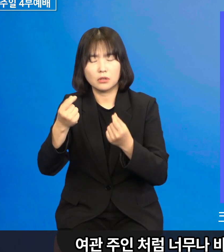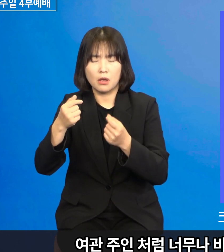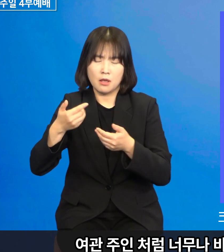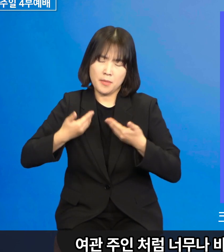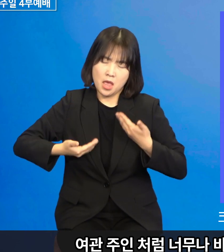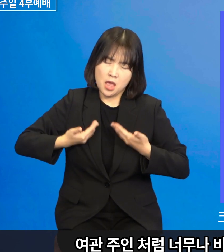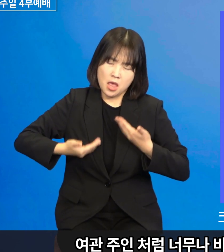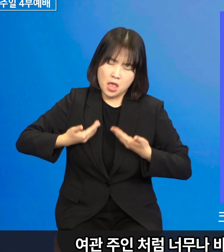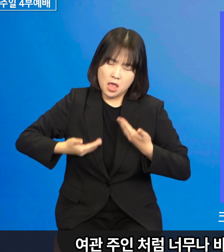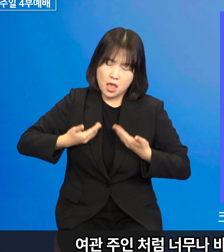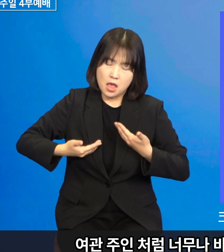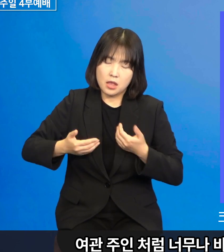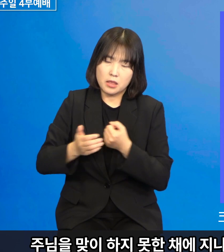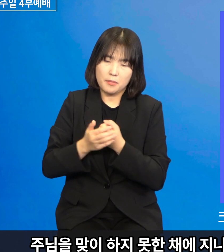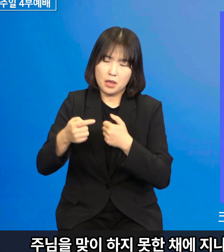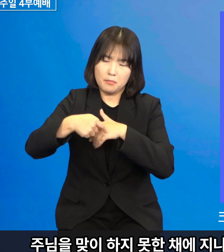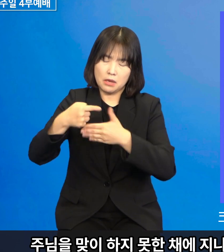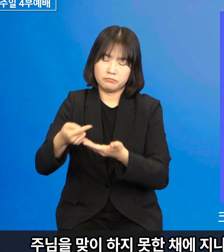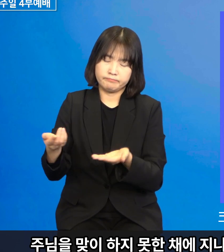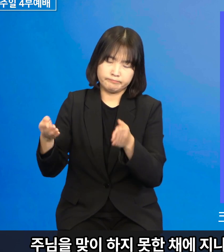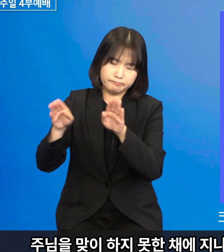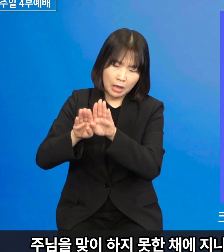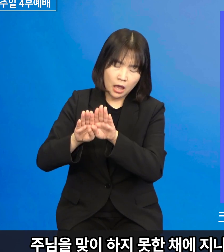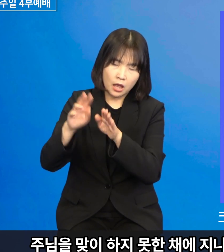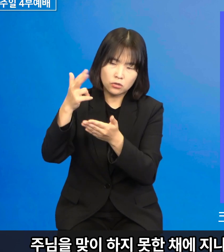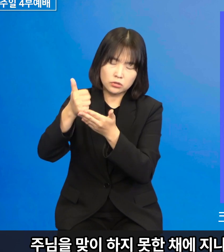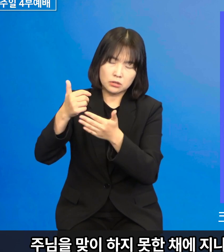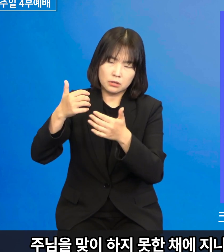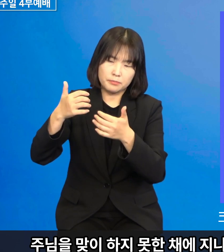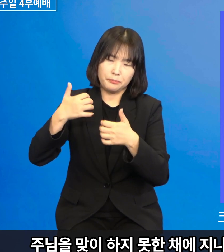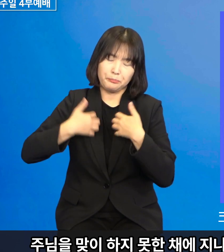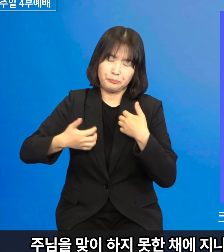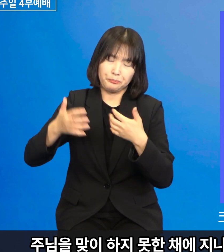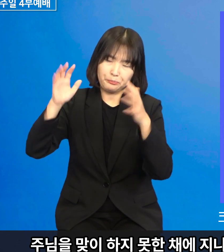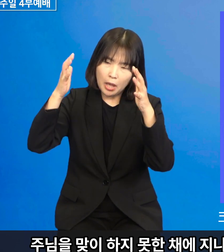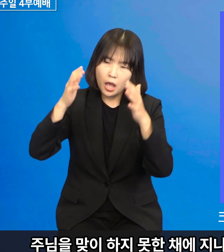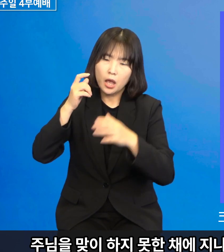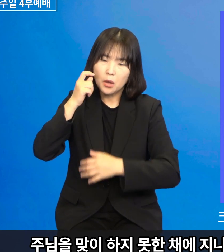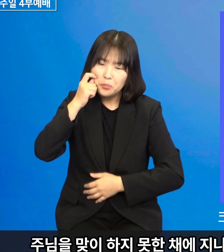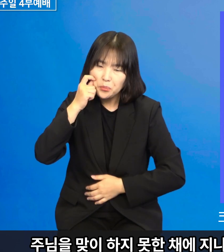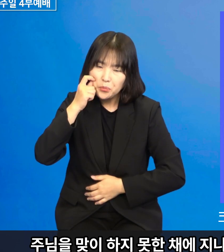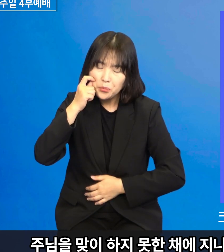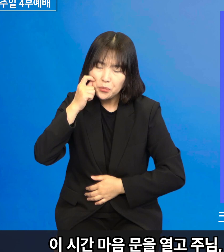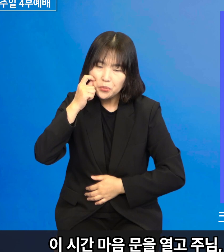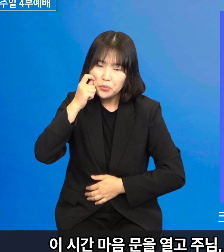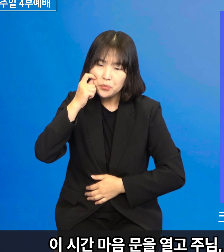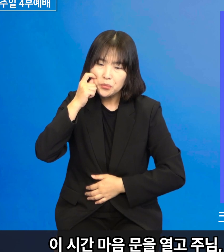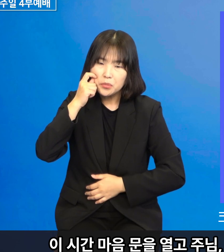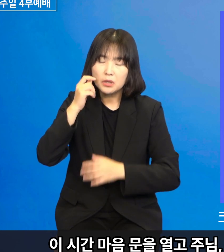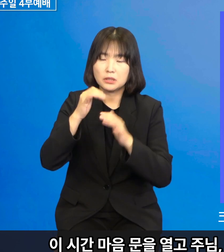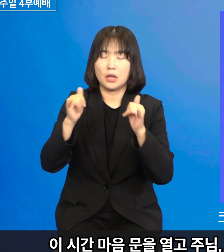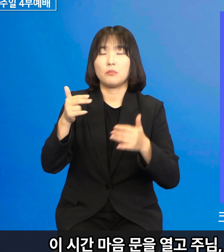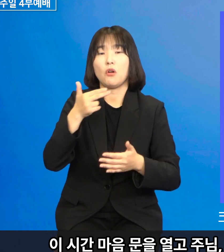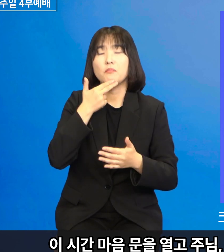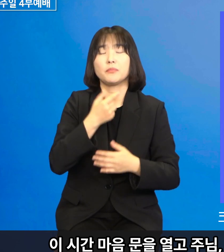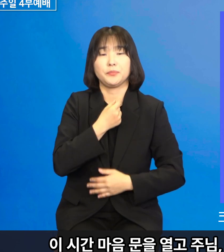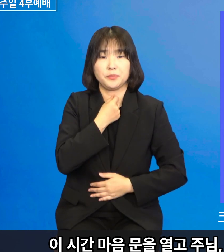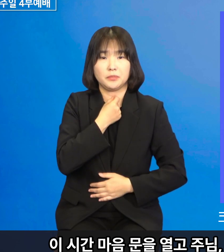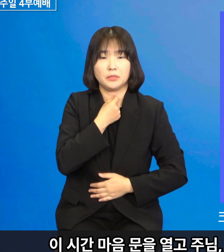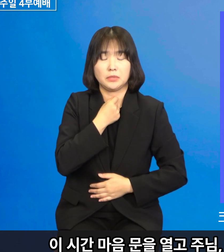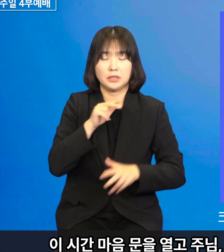속에서 마음을 닫고 주님을 맞이하지 못한 채 지나가는 이가 한 명도 없기를 원합니다. 이 시간 마음 문을 열고,